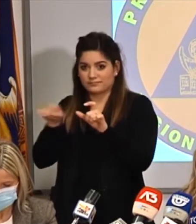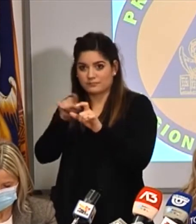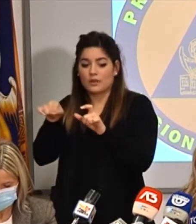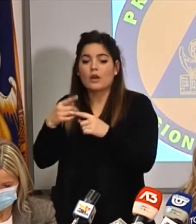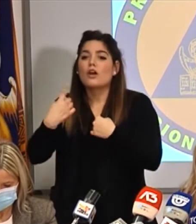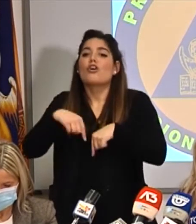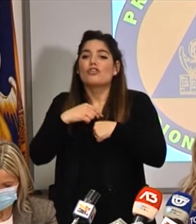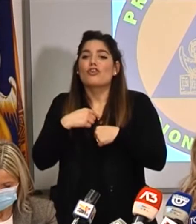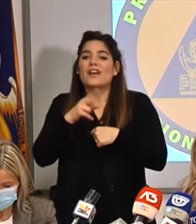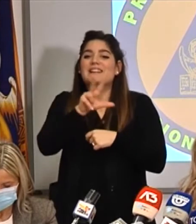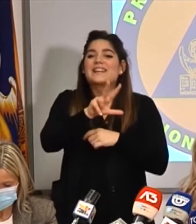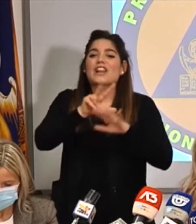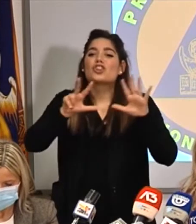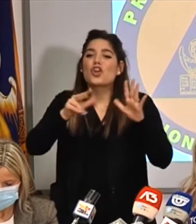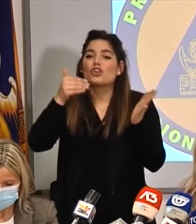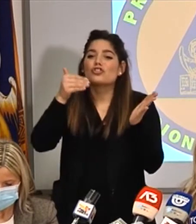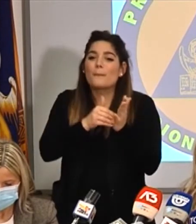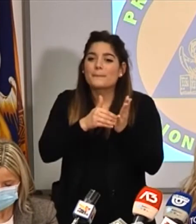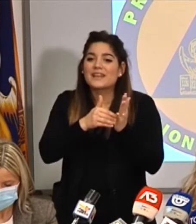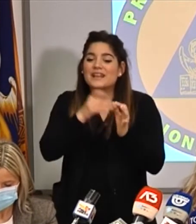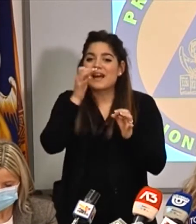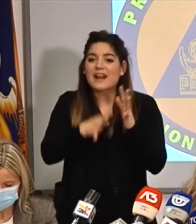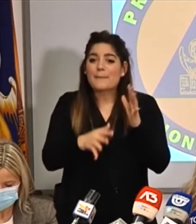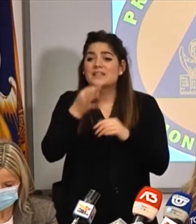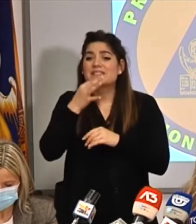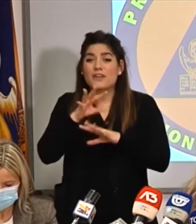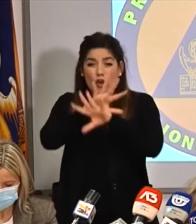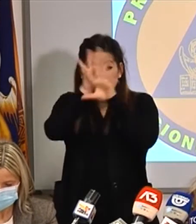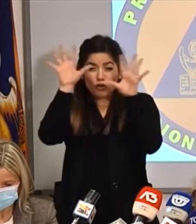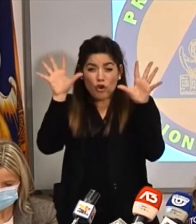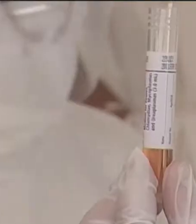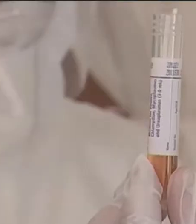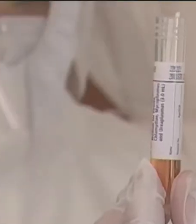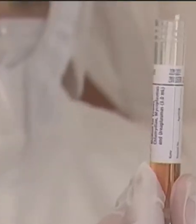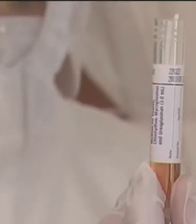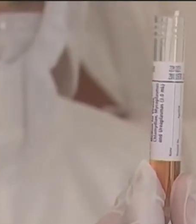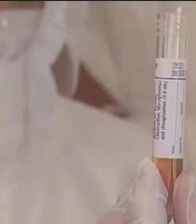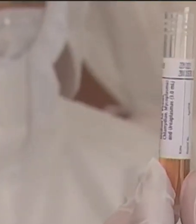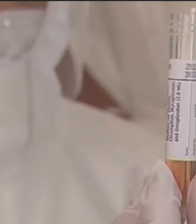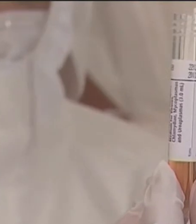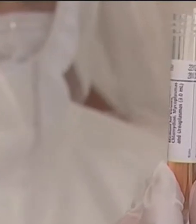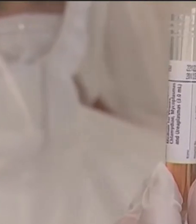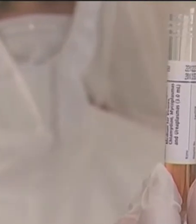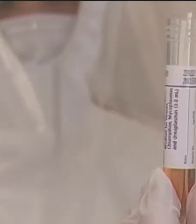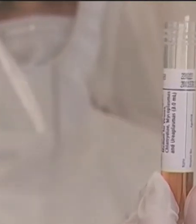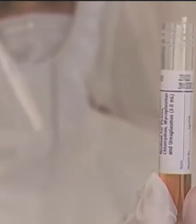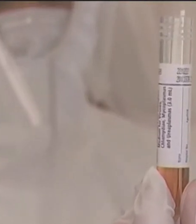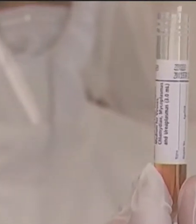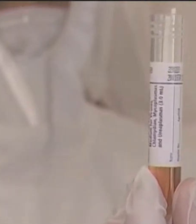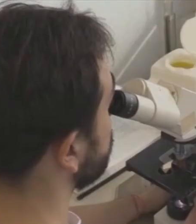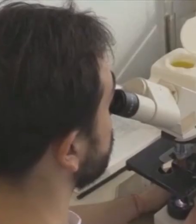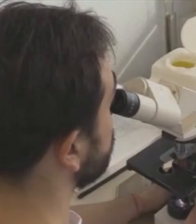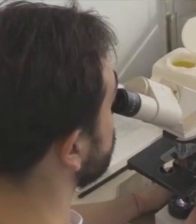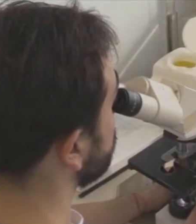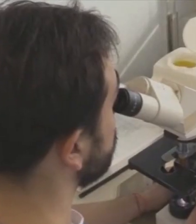antigenici, quindi il totale era di 58.000 e non di 20.000. anche perché ci sono anche un po' delle discrepanze